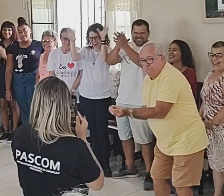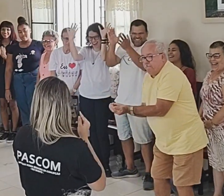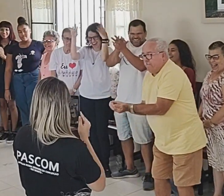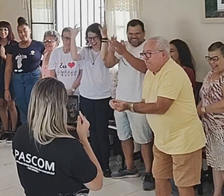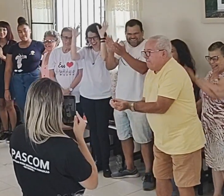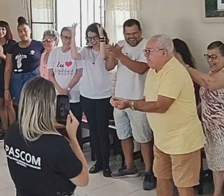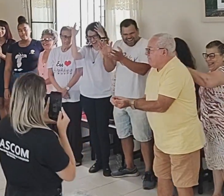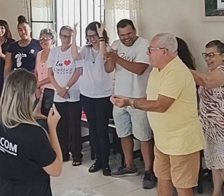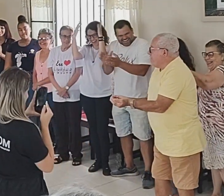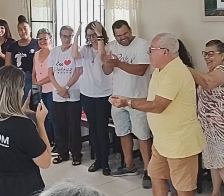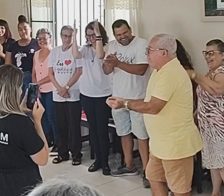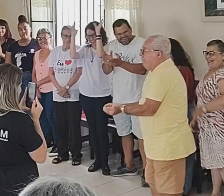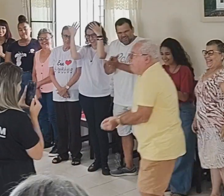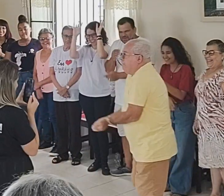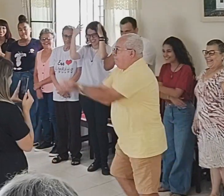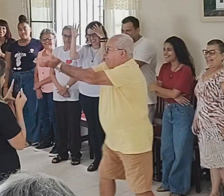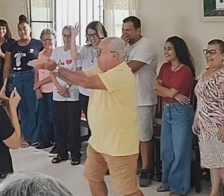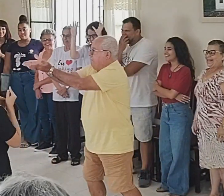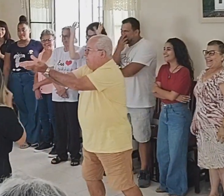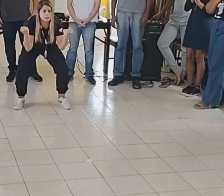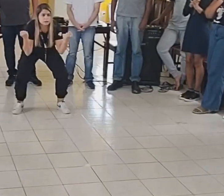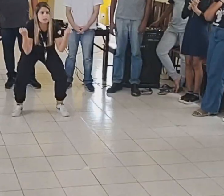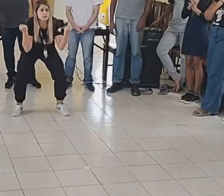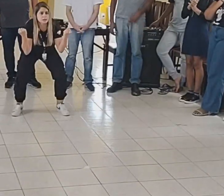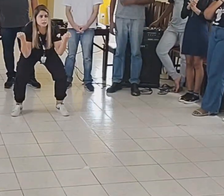em prática na próxima temporada.